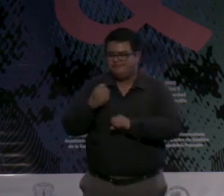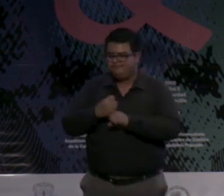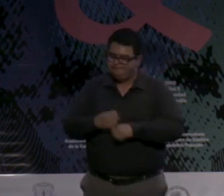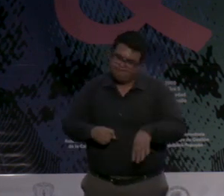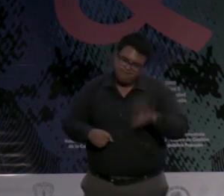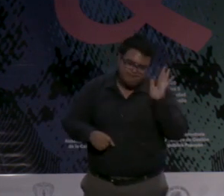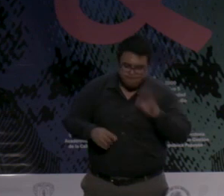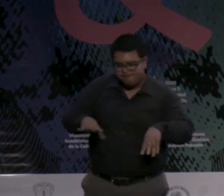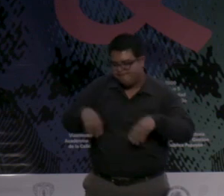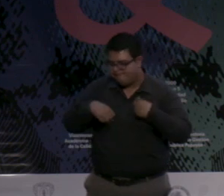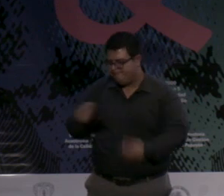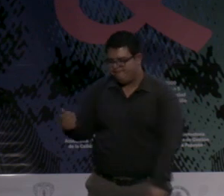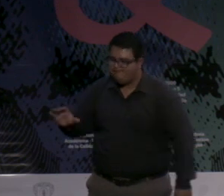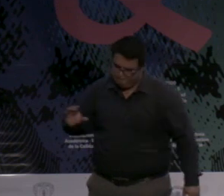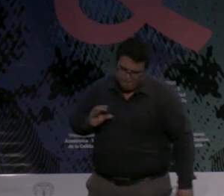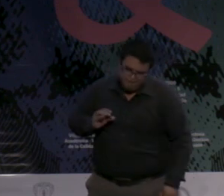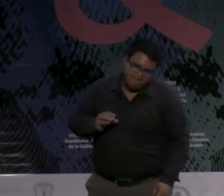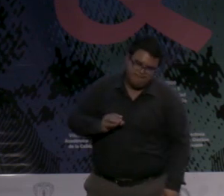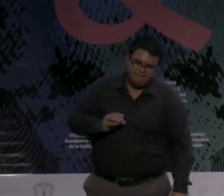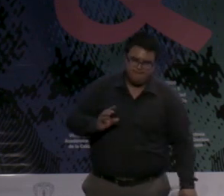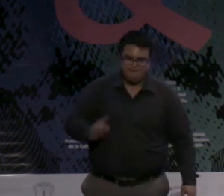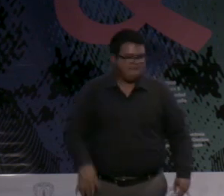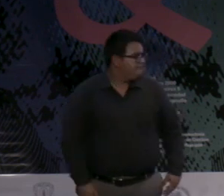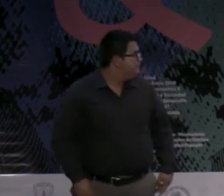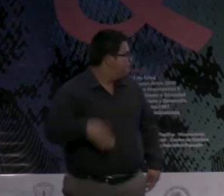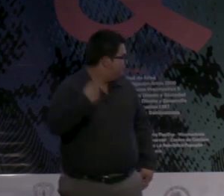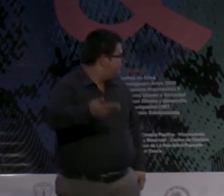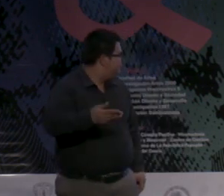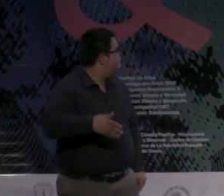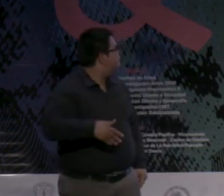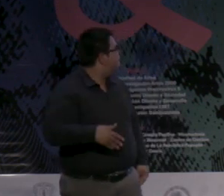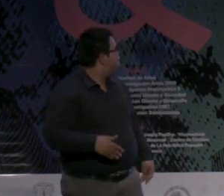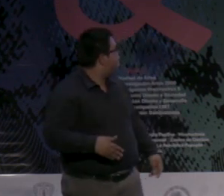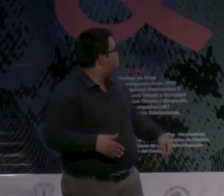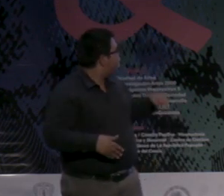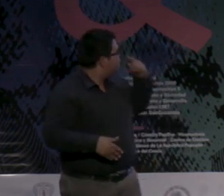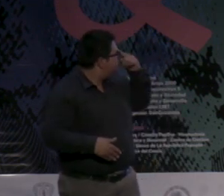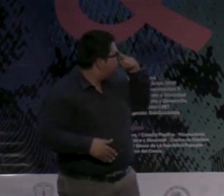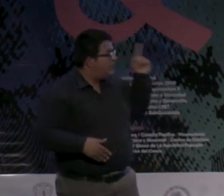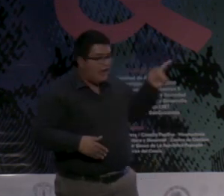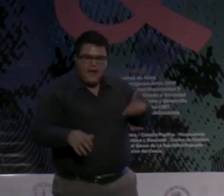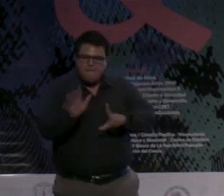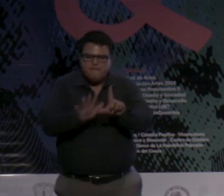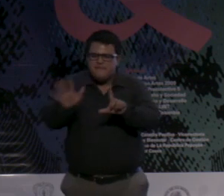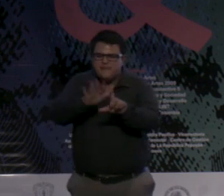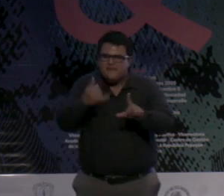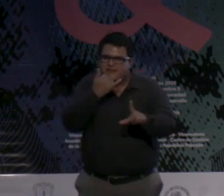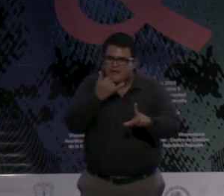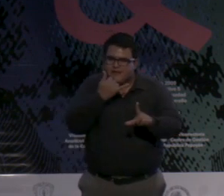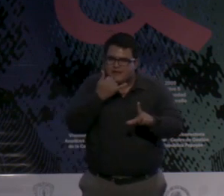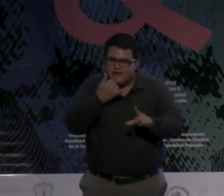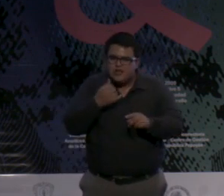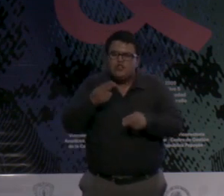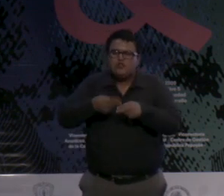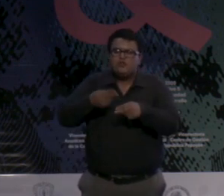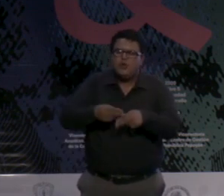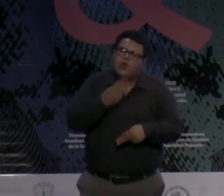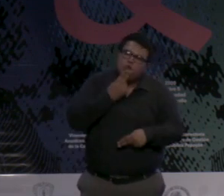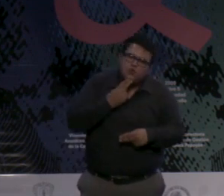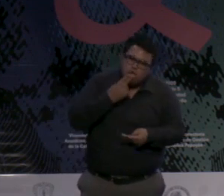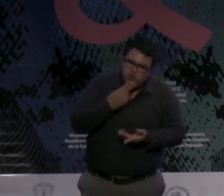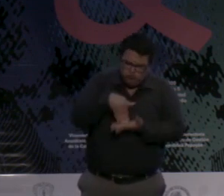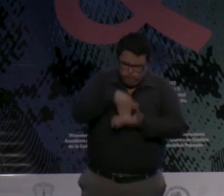cuánto soportaba Osvaldo esta presión psicológica que aguantó durante años, pero